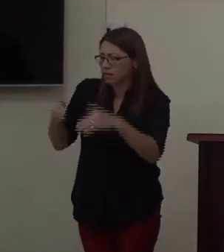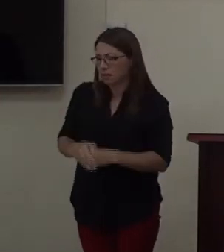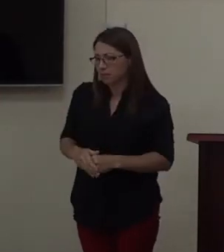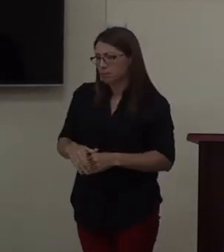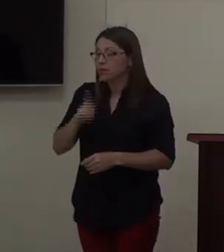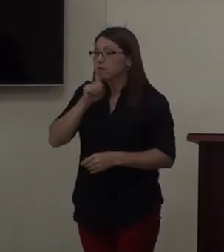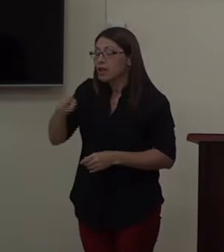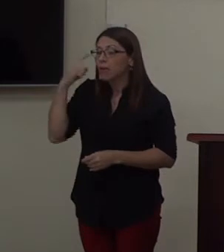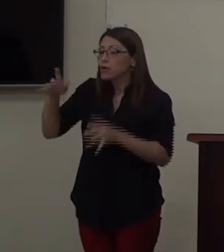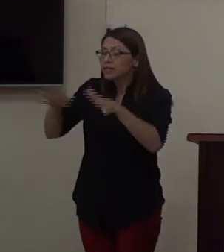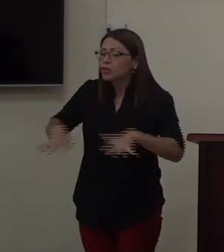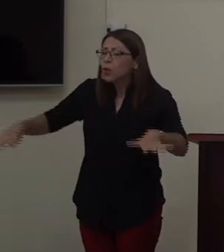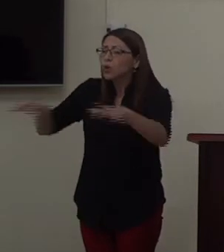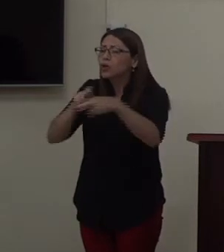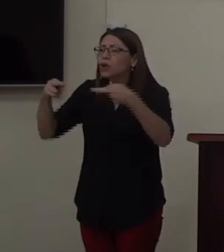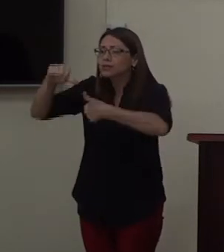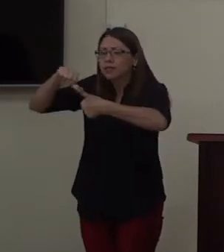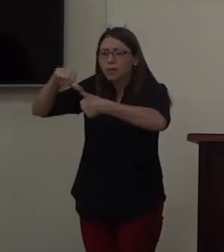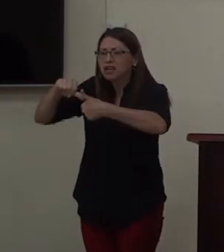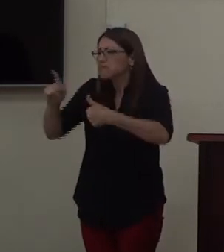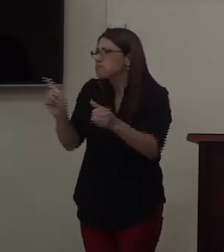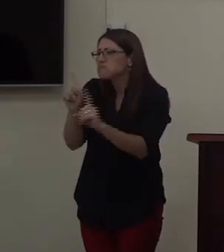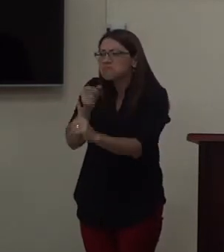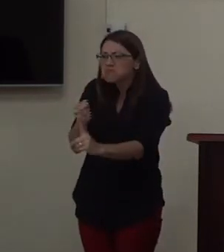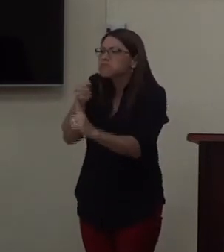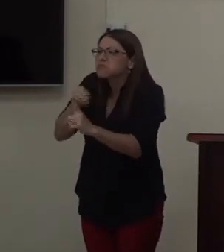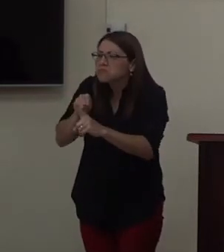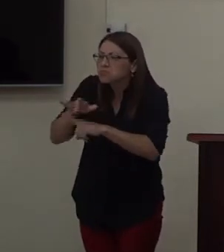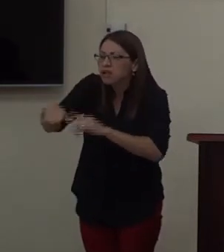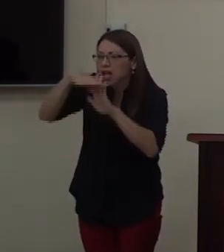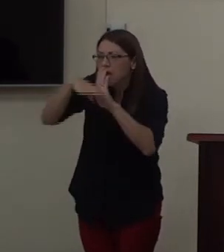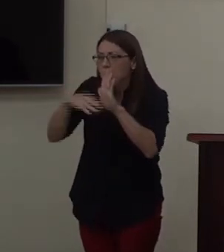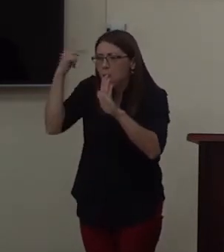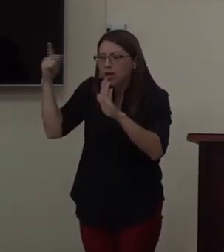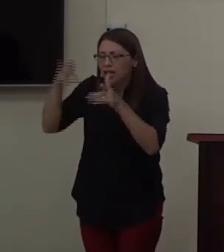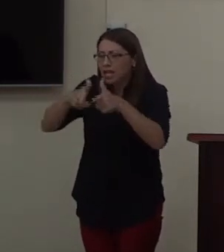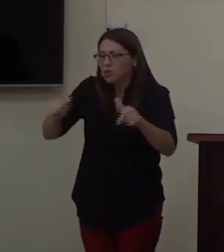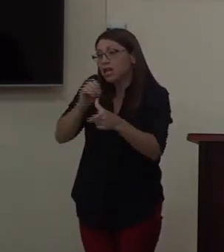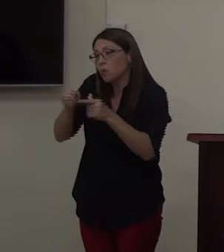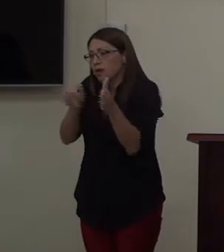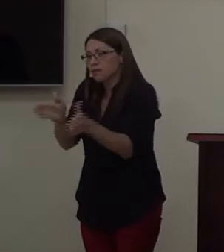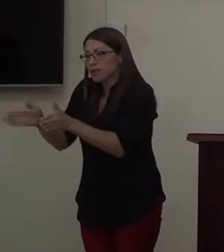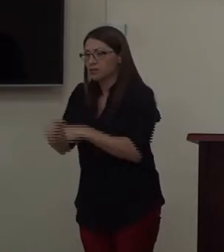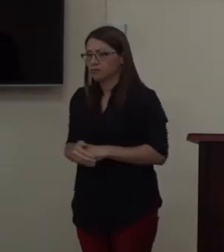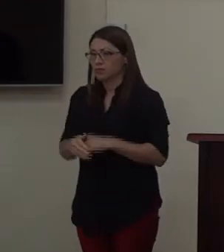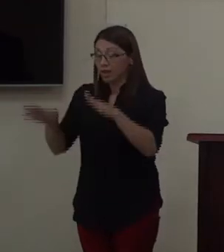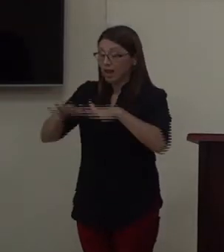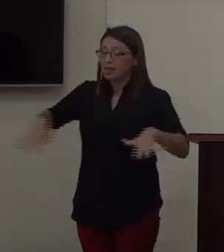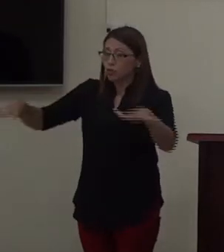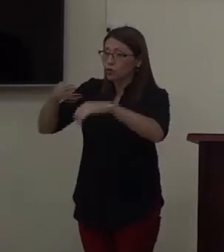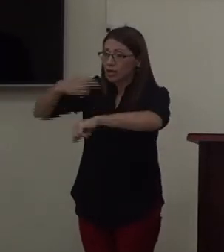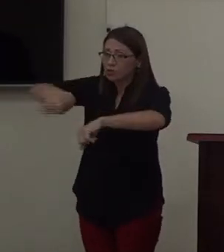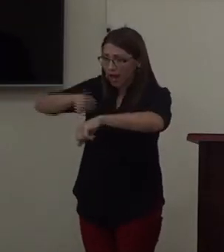Por ejemplo, nuestro entorno regional centroamericano no tiene mayor impacto en política lingüística en planificación. El entorno nacional,